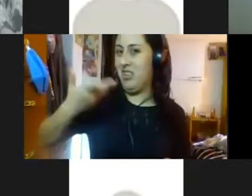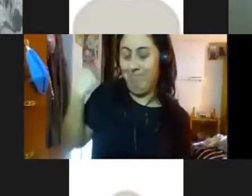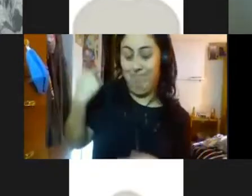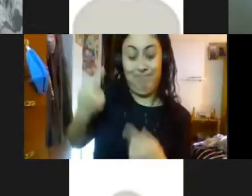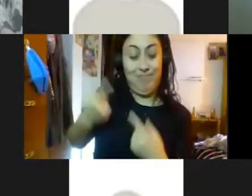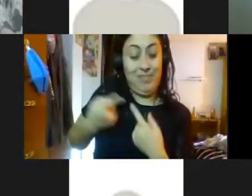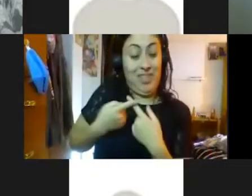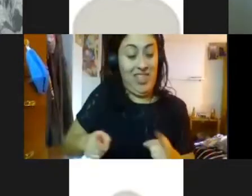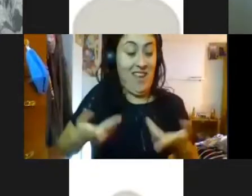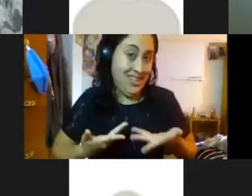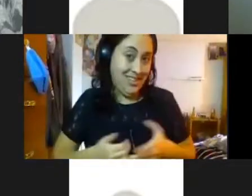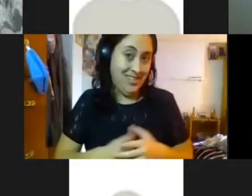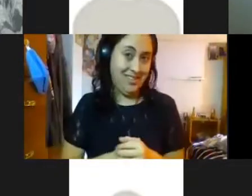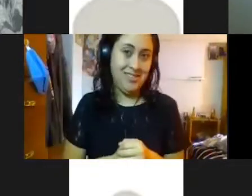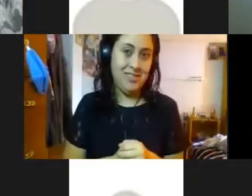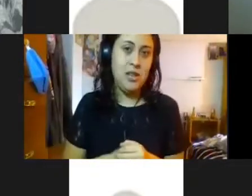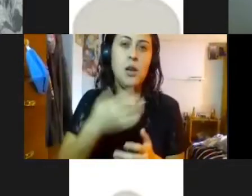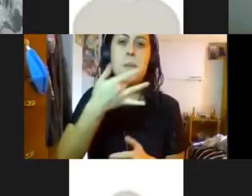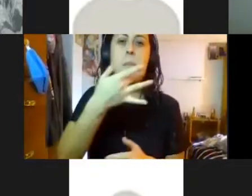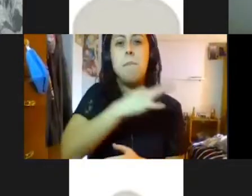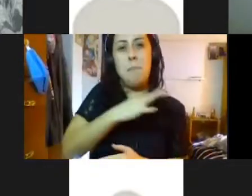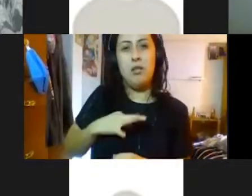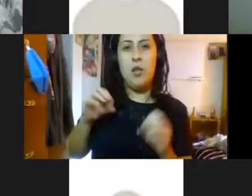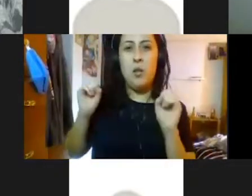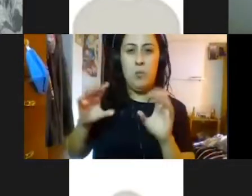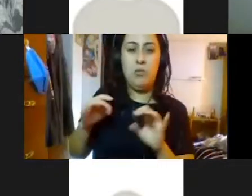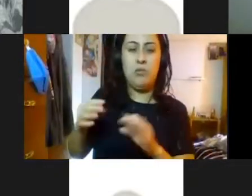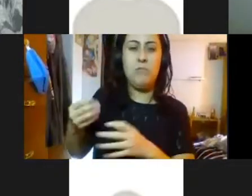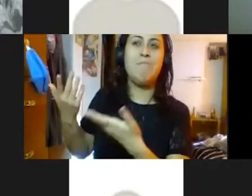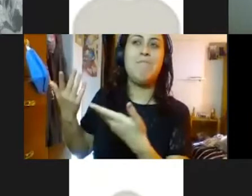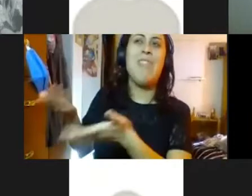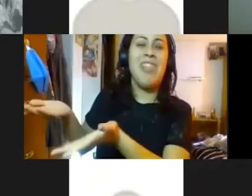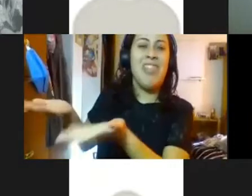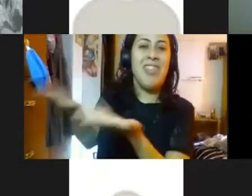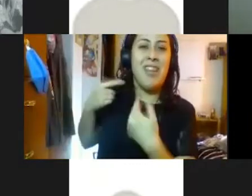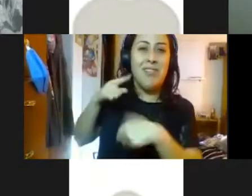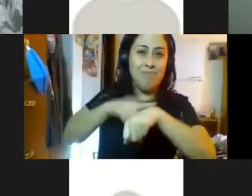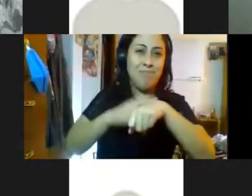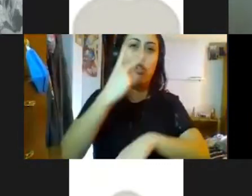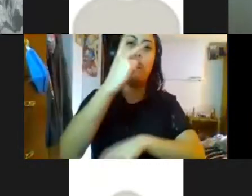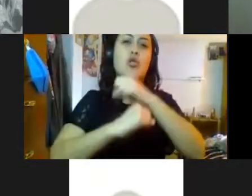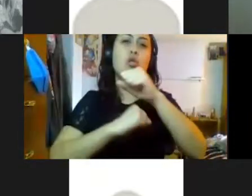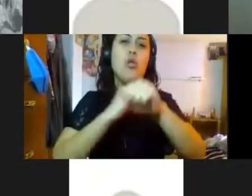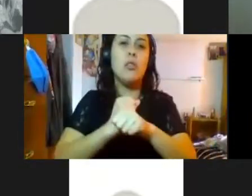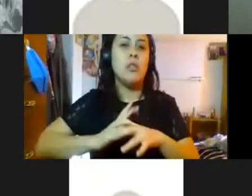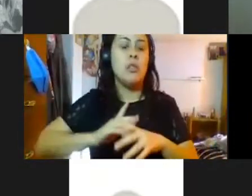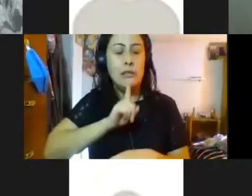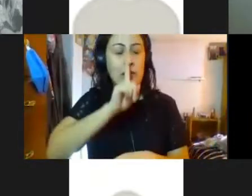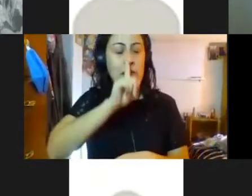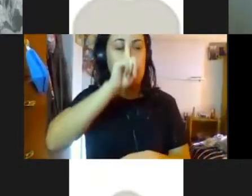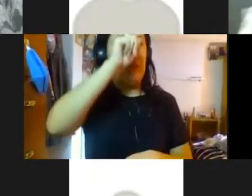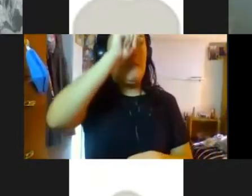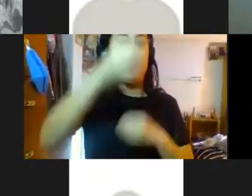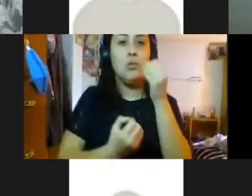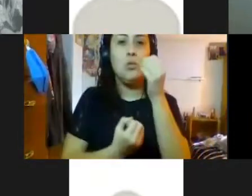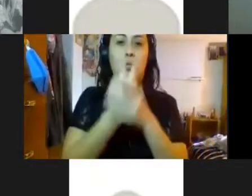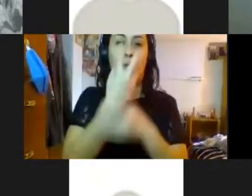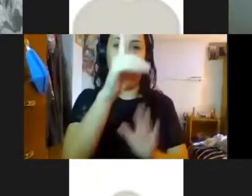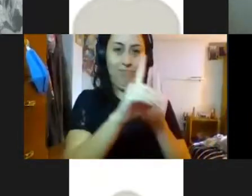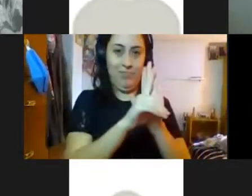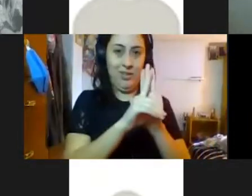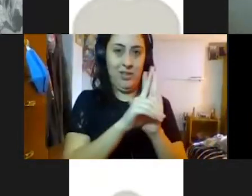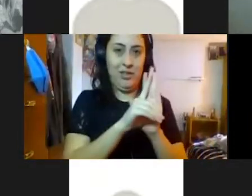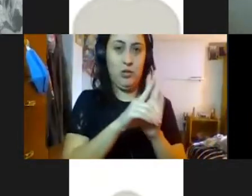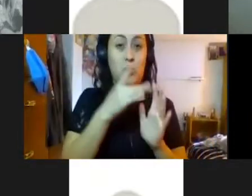el Ministerio de Educación un periodo de marcha blanca de 2 años. Y en esos 2 años las escuelas debían transitar de un decreto a